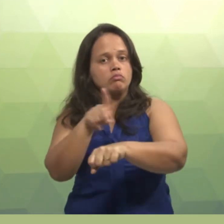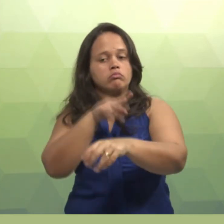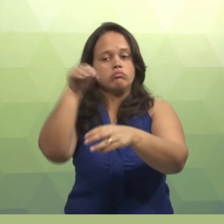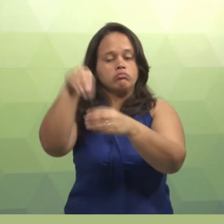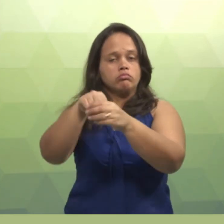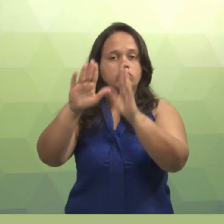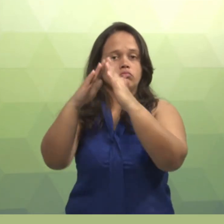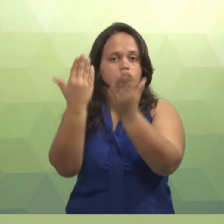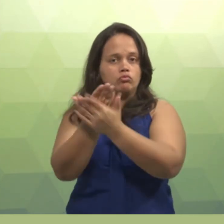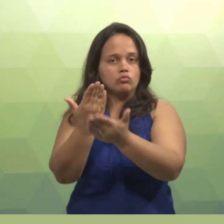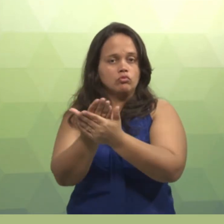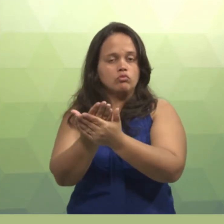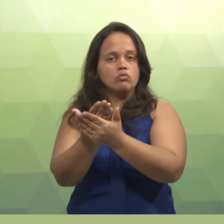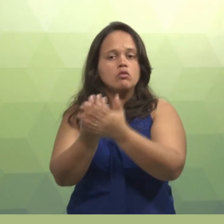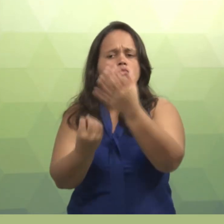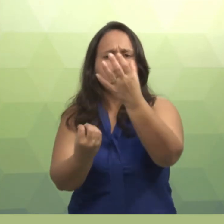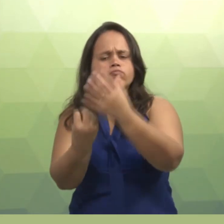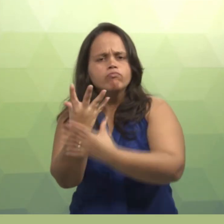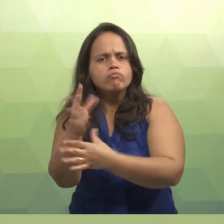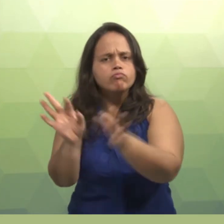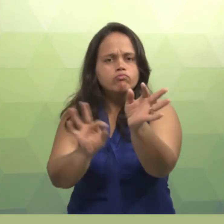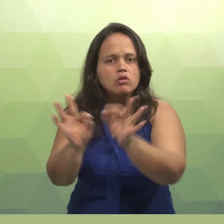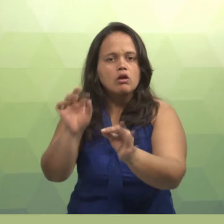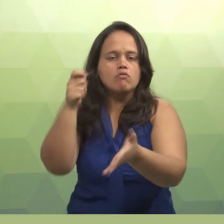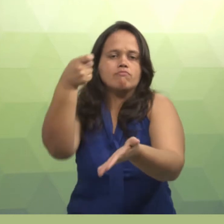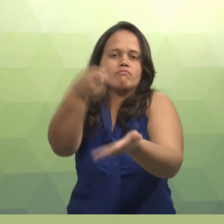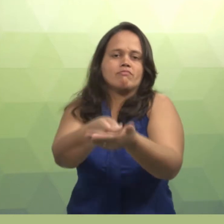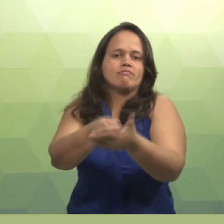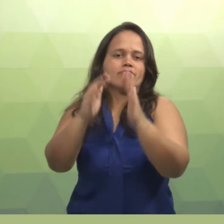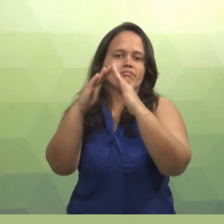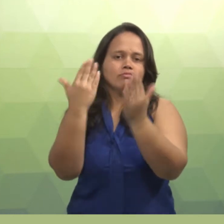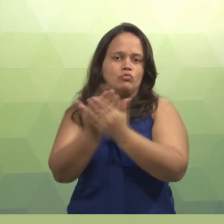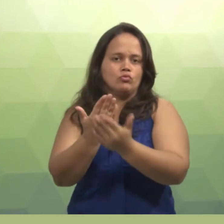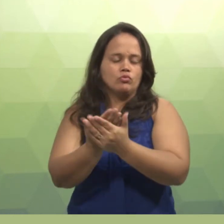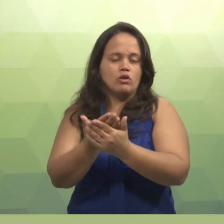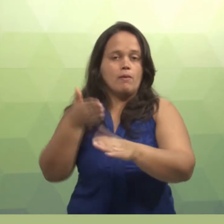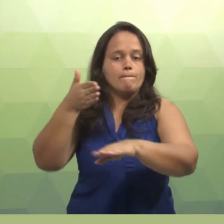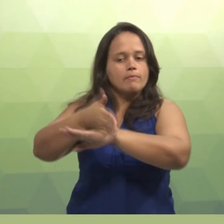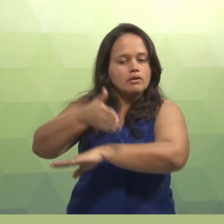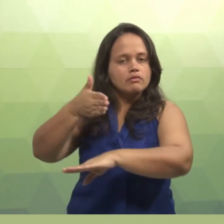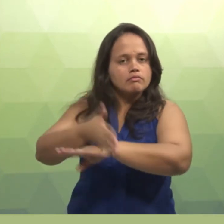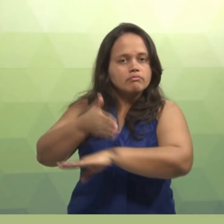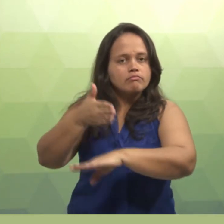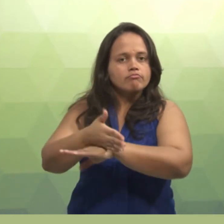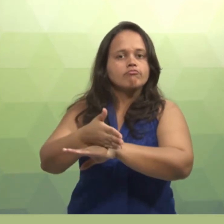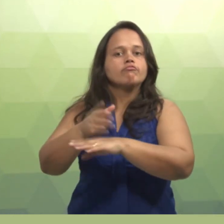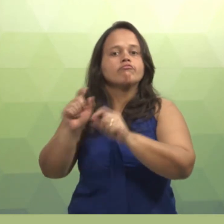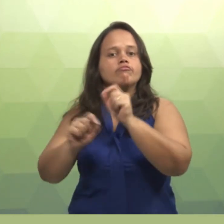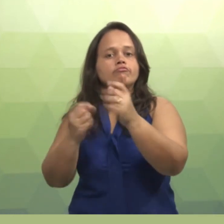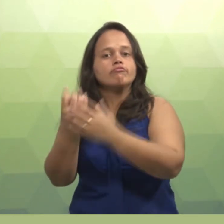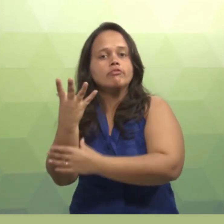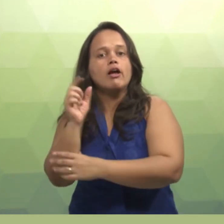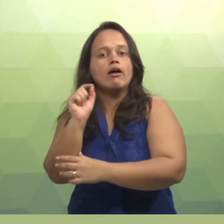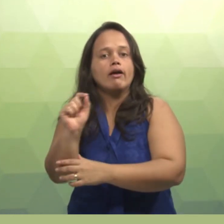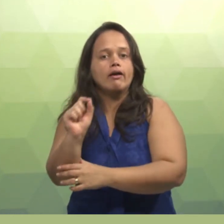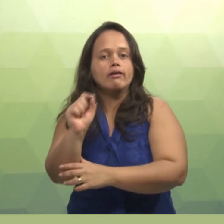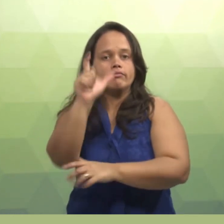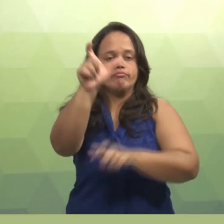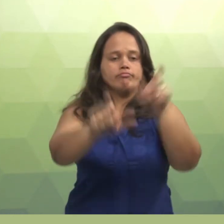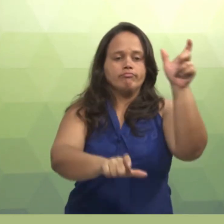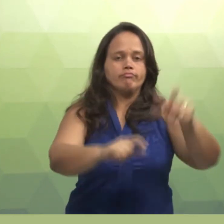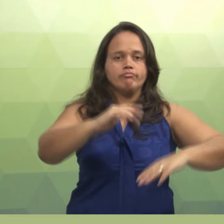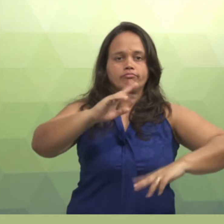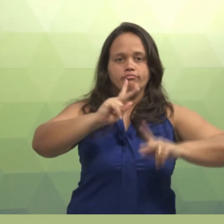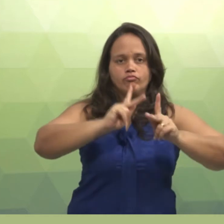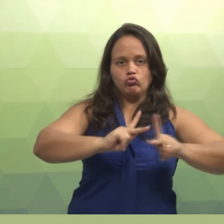A sua elaboração é obrigatória na escola, devendo participar desta elaboração os docentes da instituição e